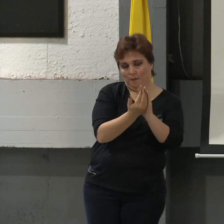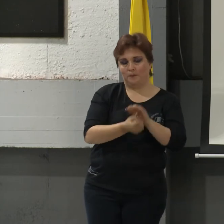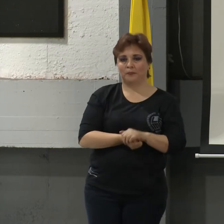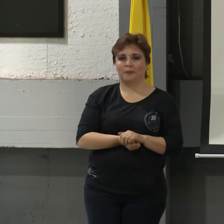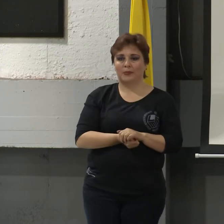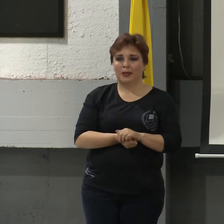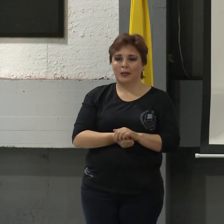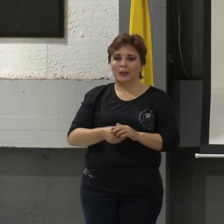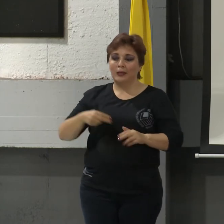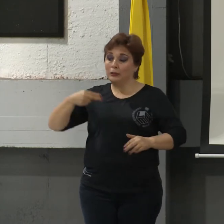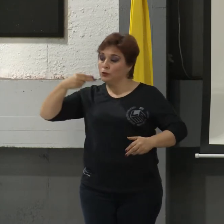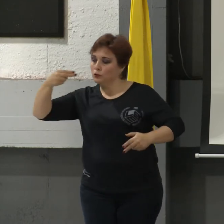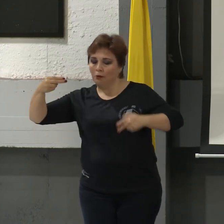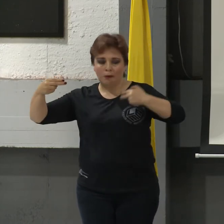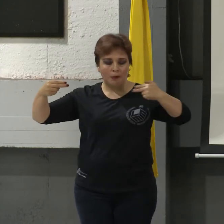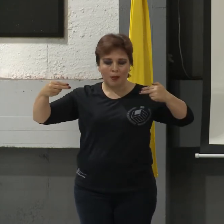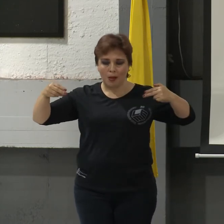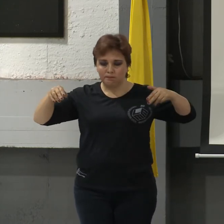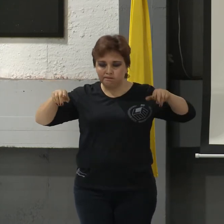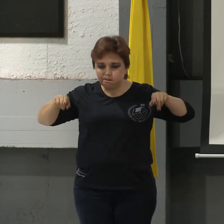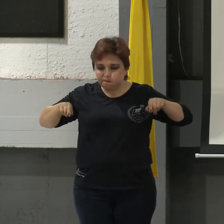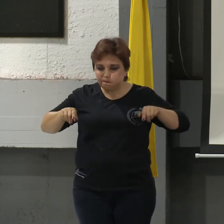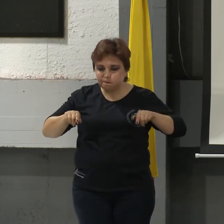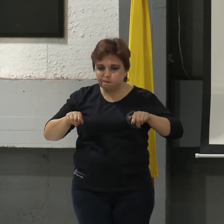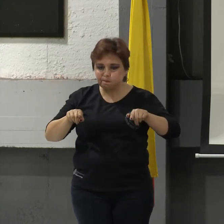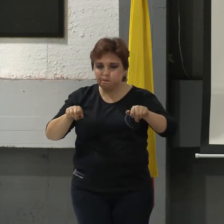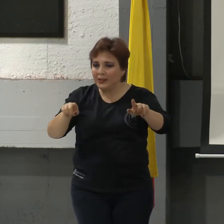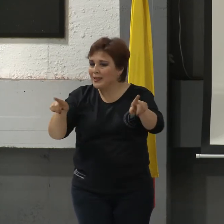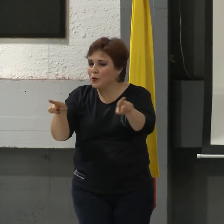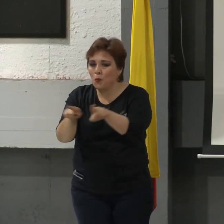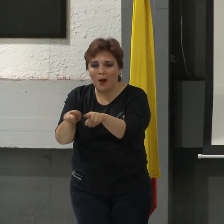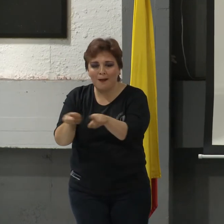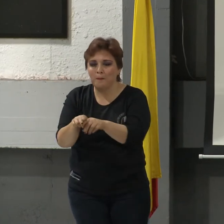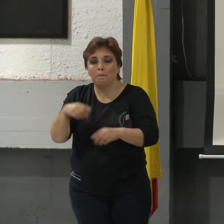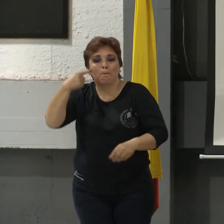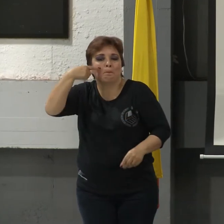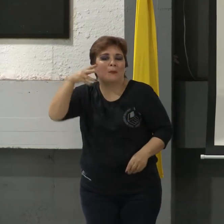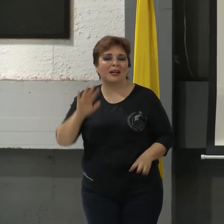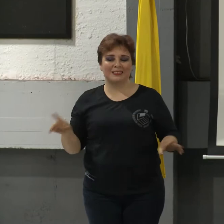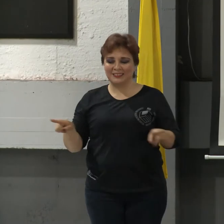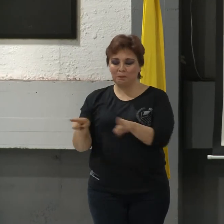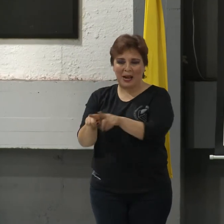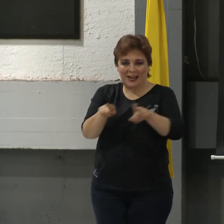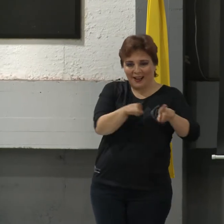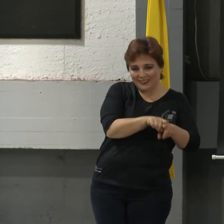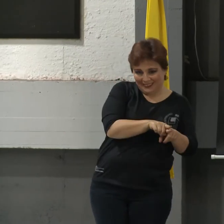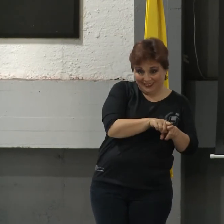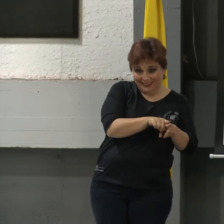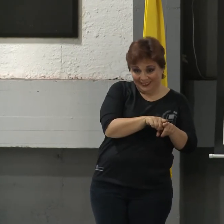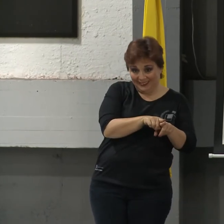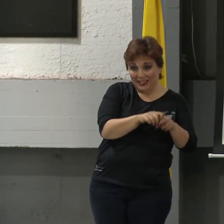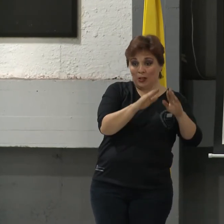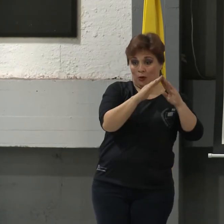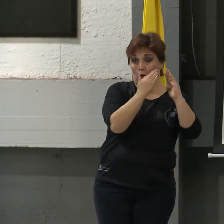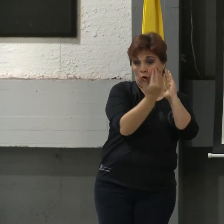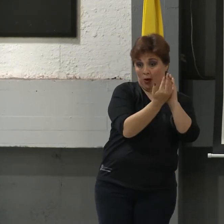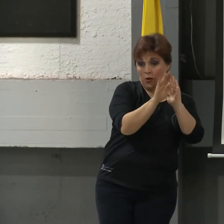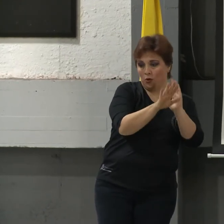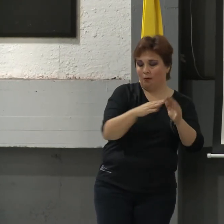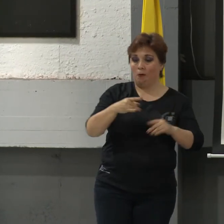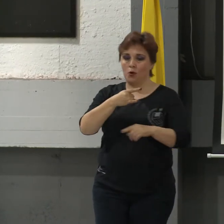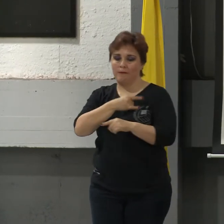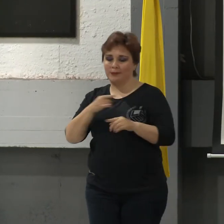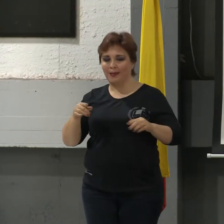paralelas son historias hermanas son historias que se encuentran y hoy